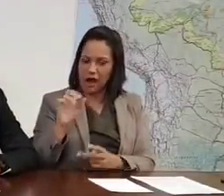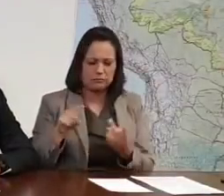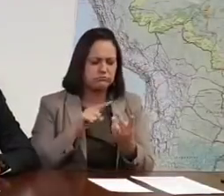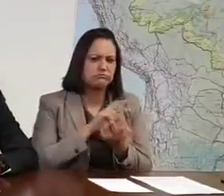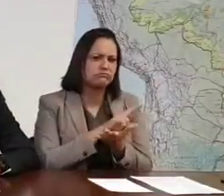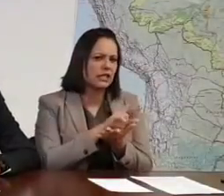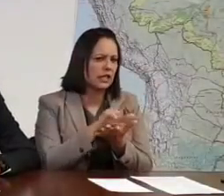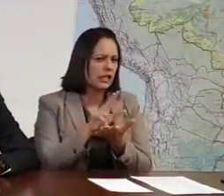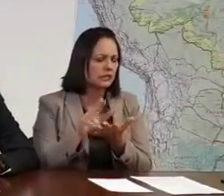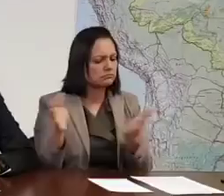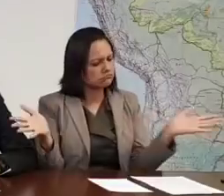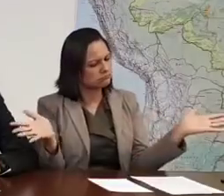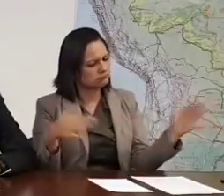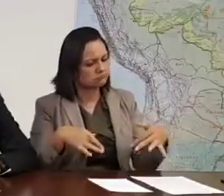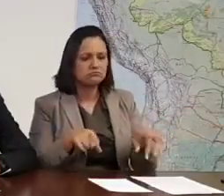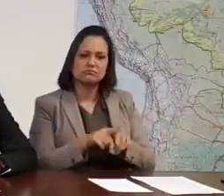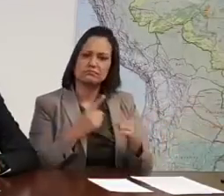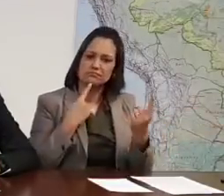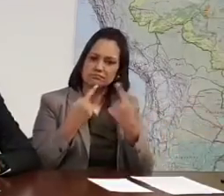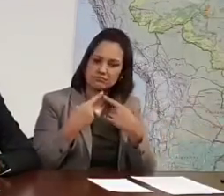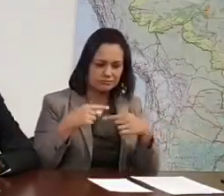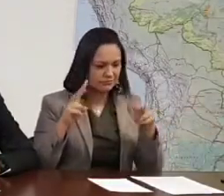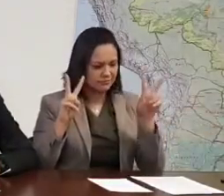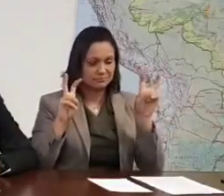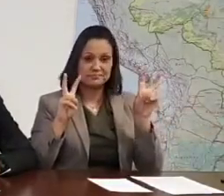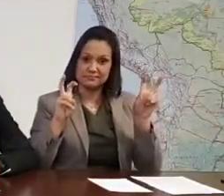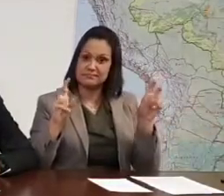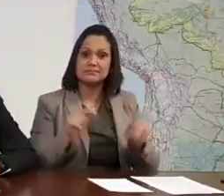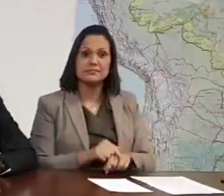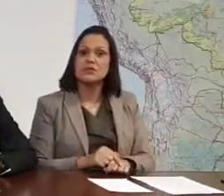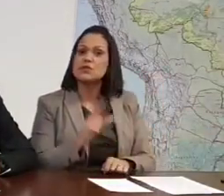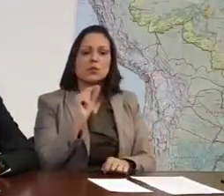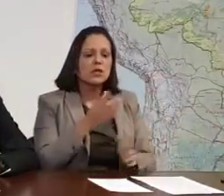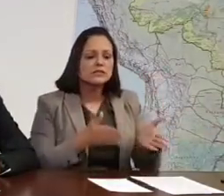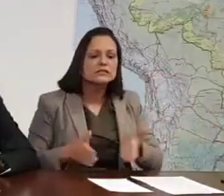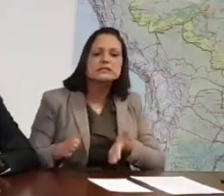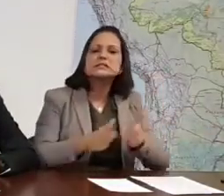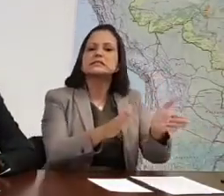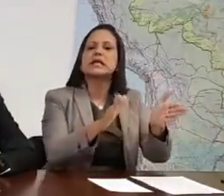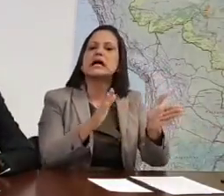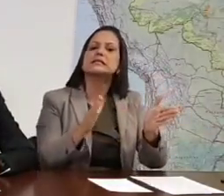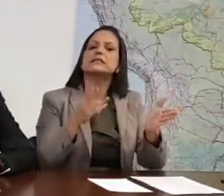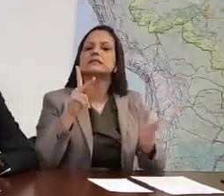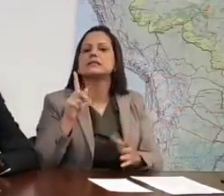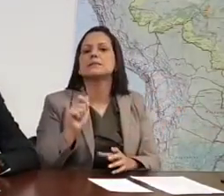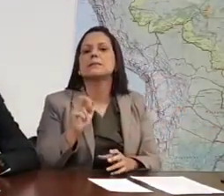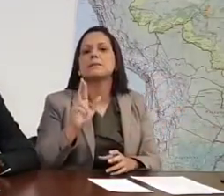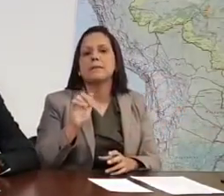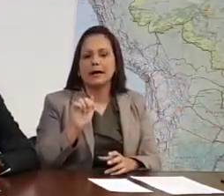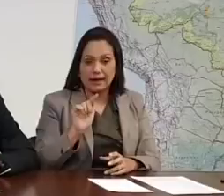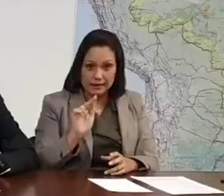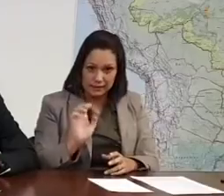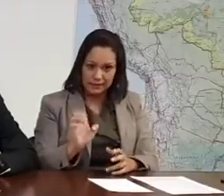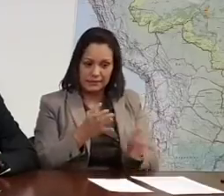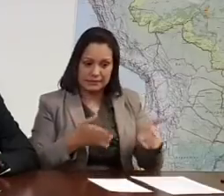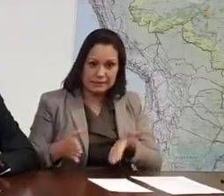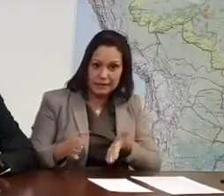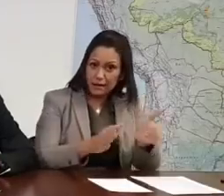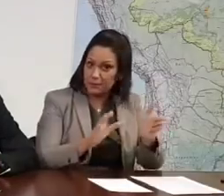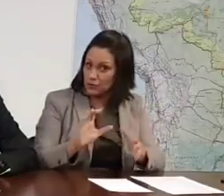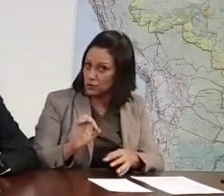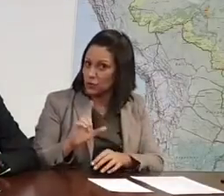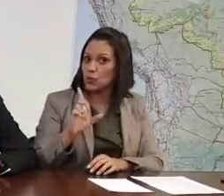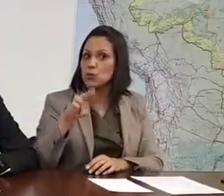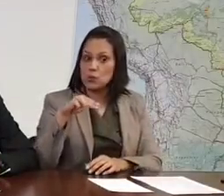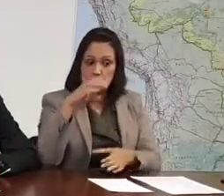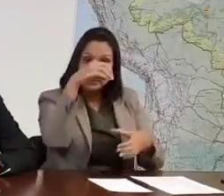foi tratado o assunto ali, com o Vermelho, da Estrada Parque Caminho do Colono, que fica dentro ali do